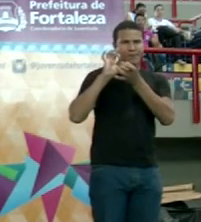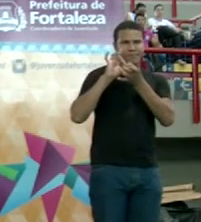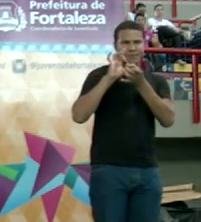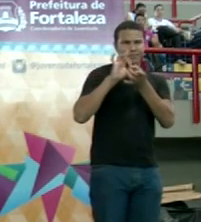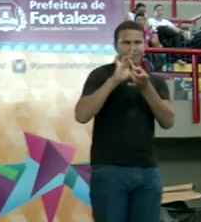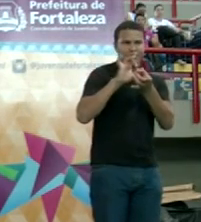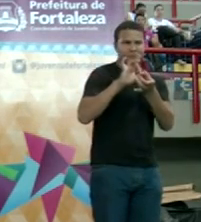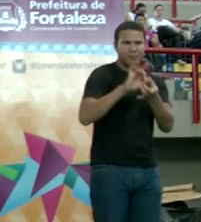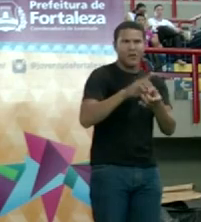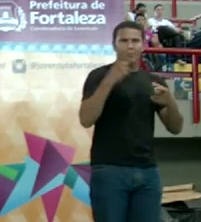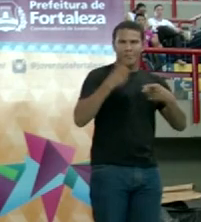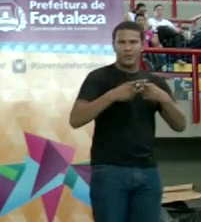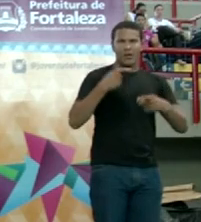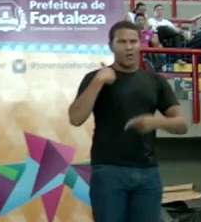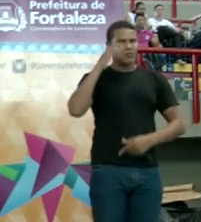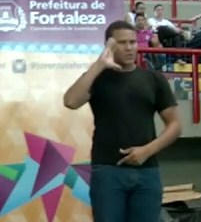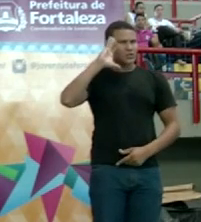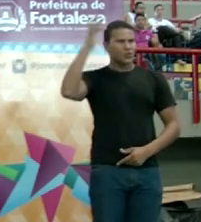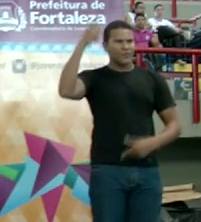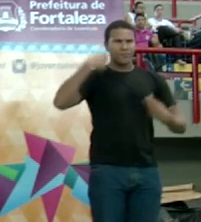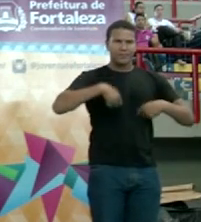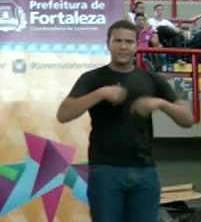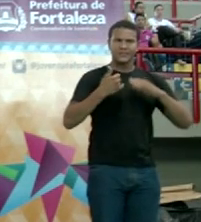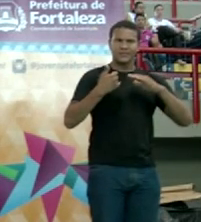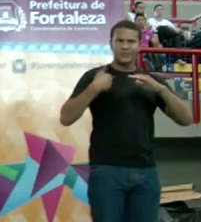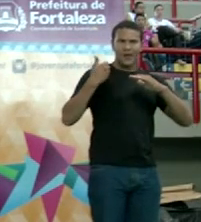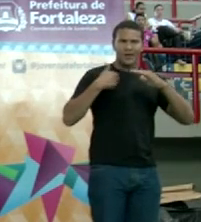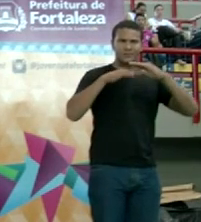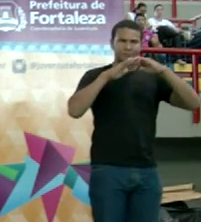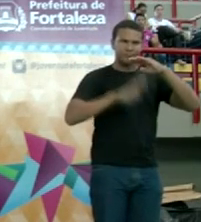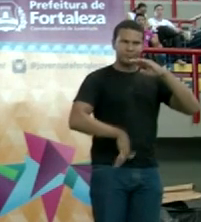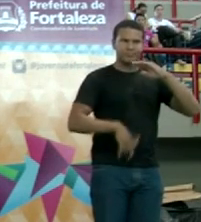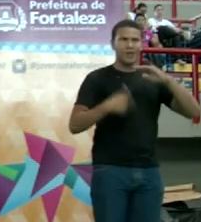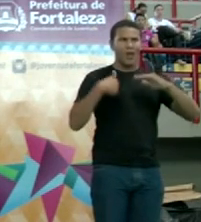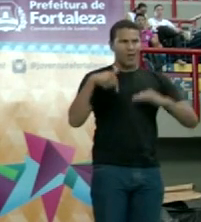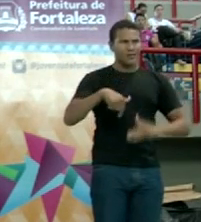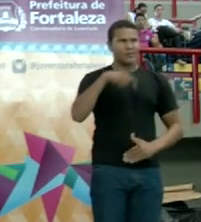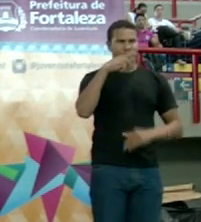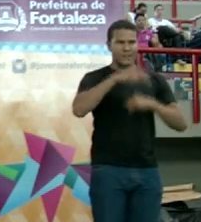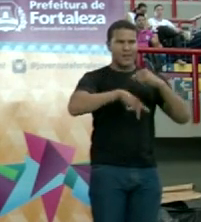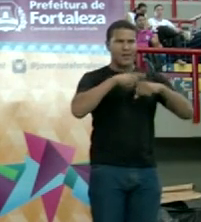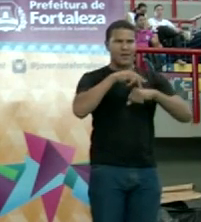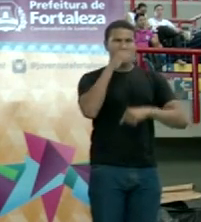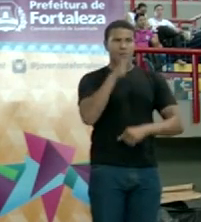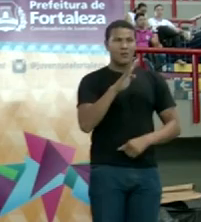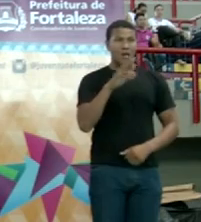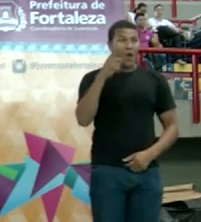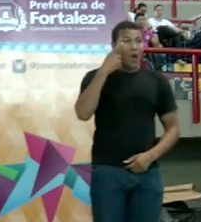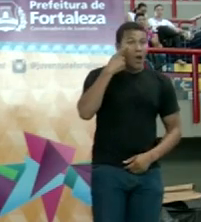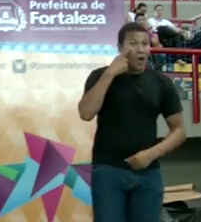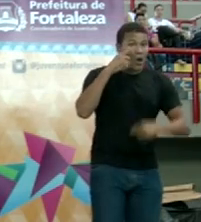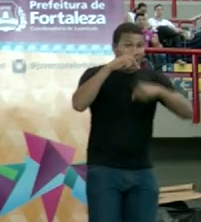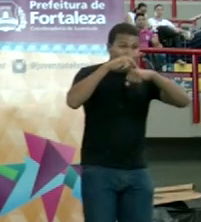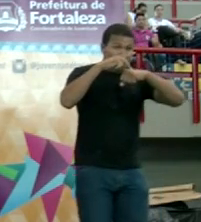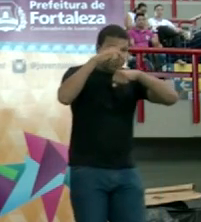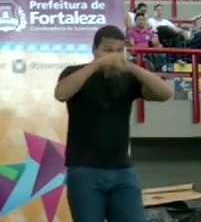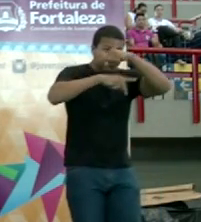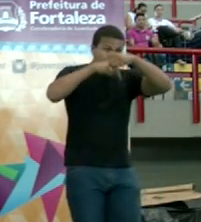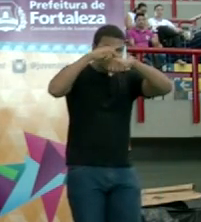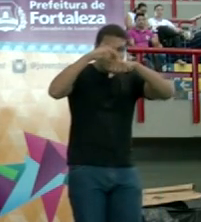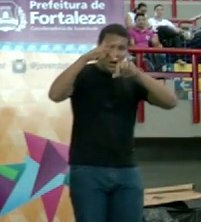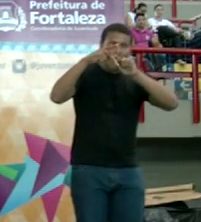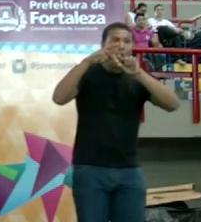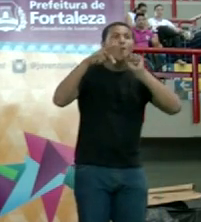de delinquência dos jovens no país. Esse país, pessoal, é com letra maiúscula.